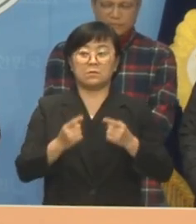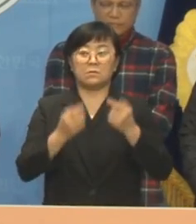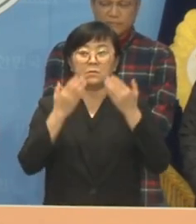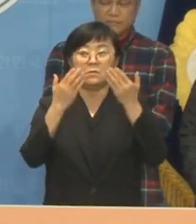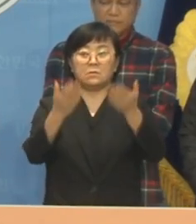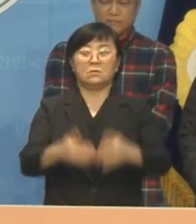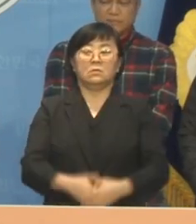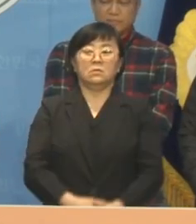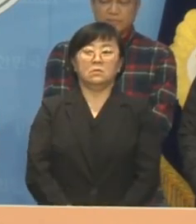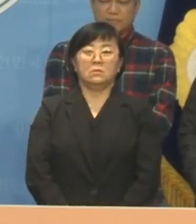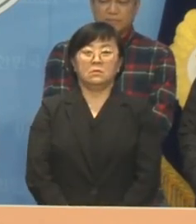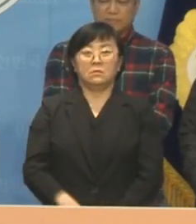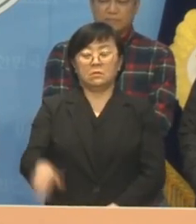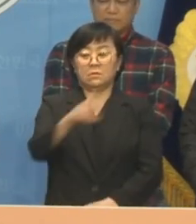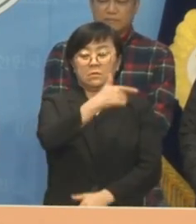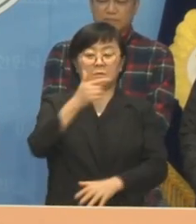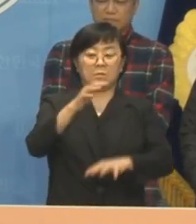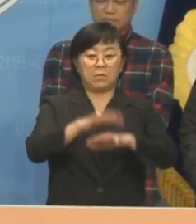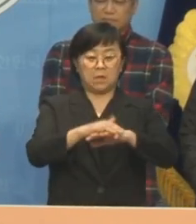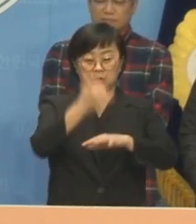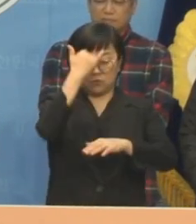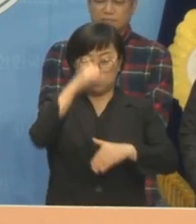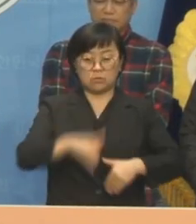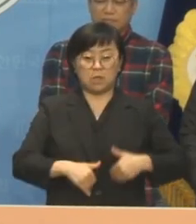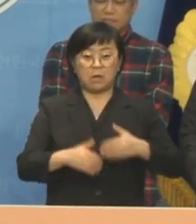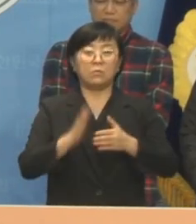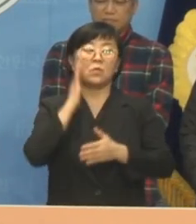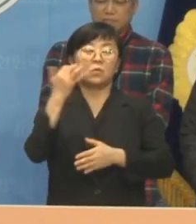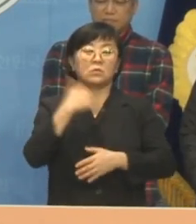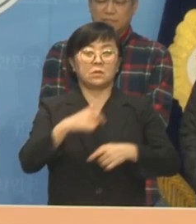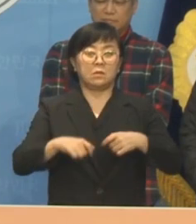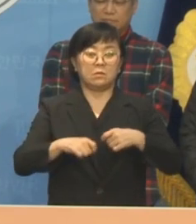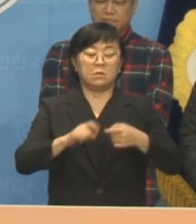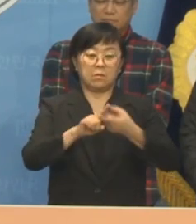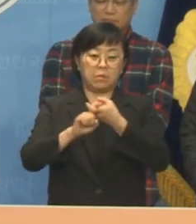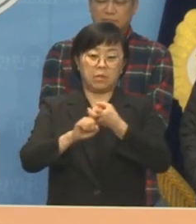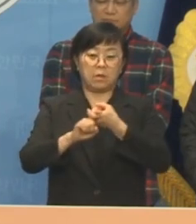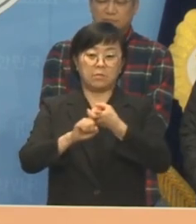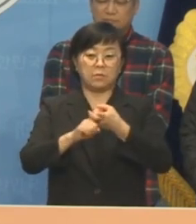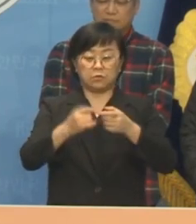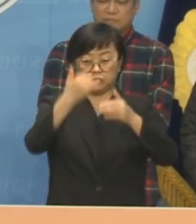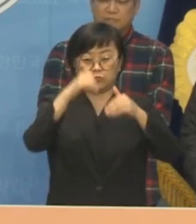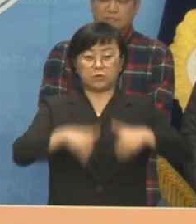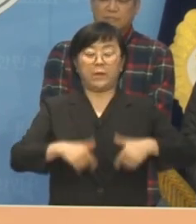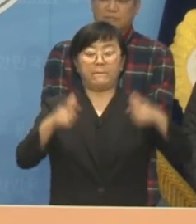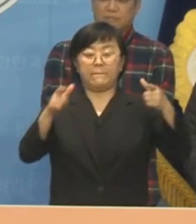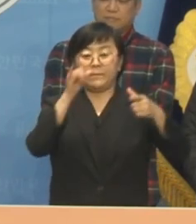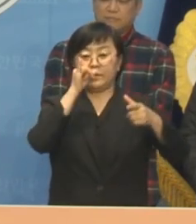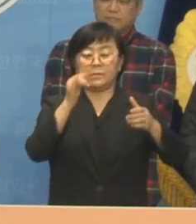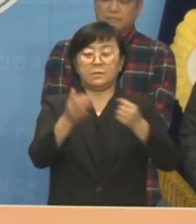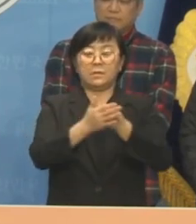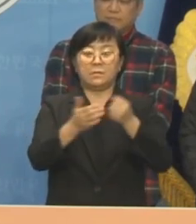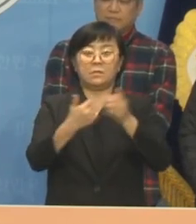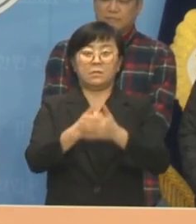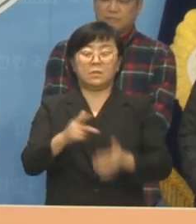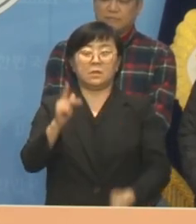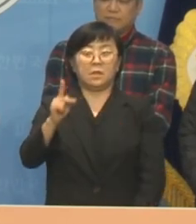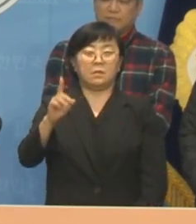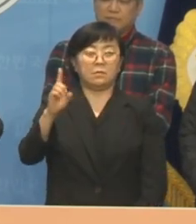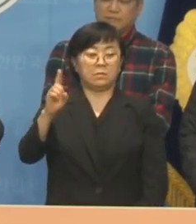드리고요. 저희 대전 충남 녹색연합은 그 명칭처럼 대전 충남을 걸치고 있기 때문에 이